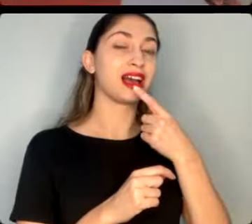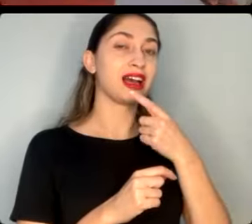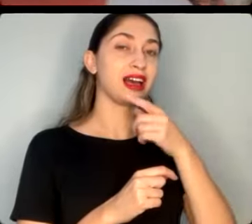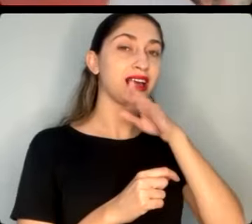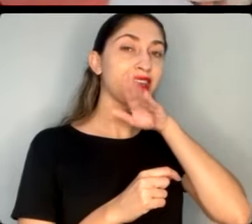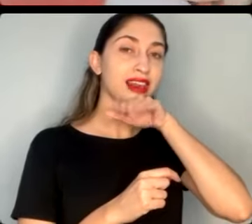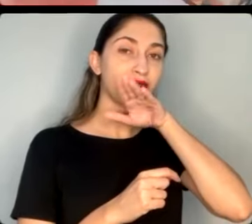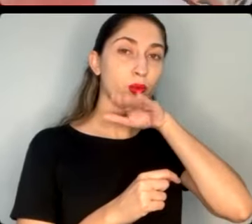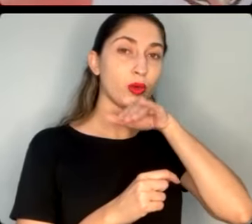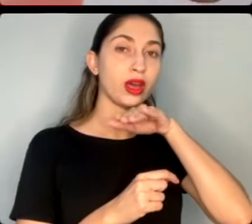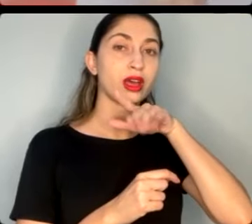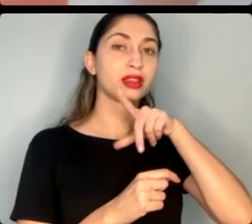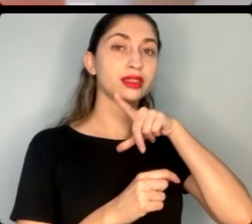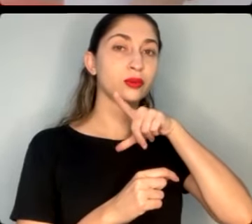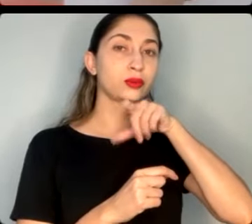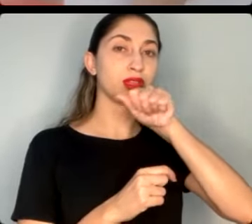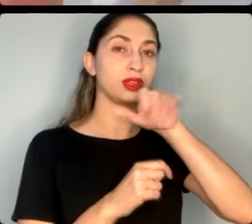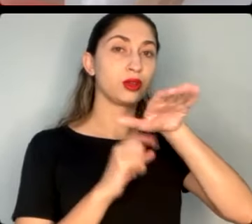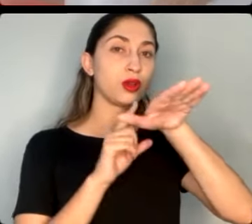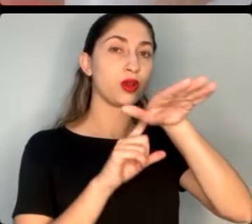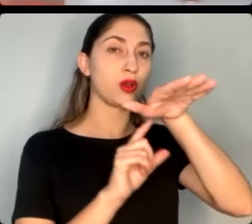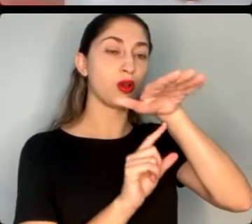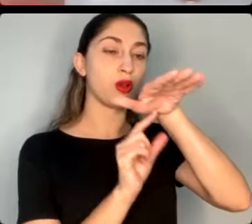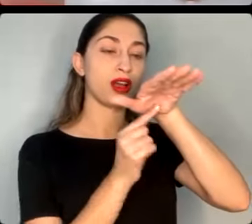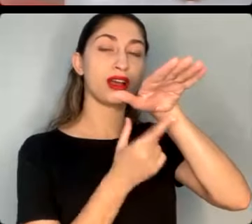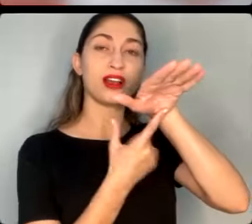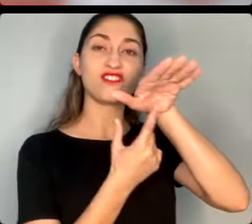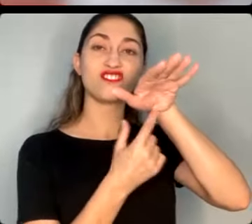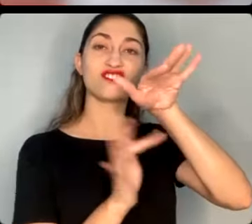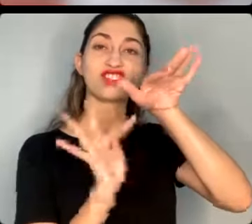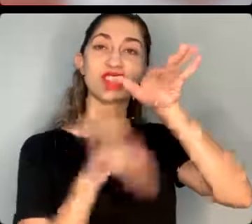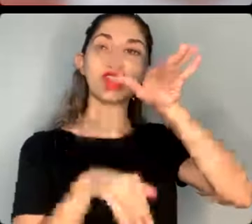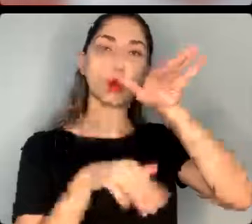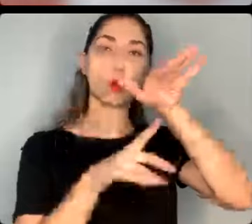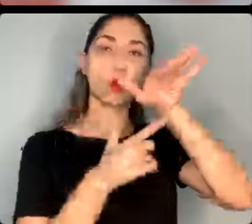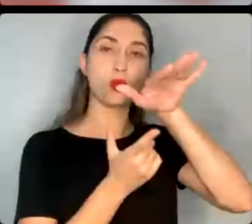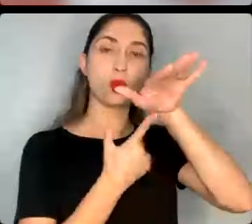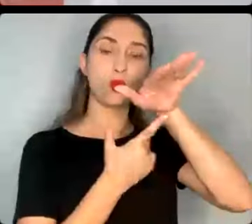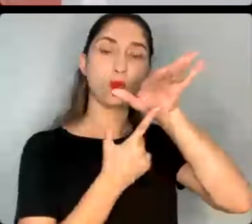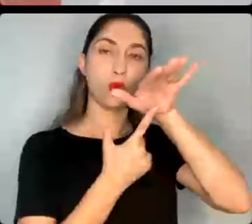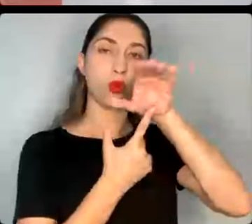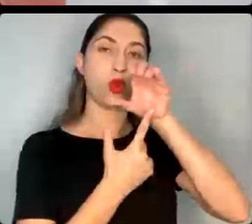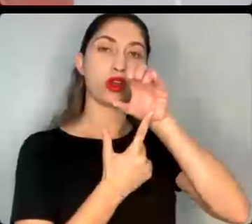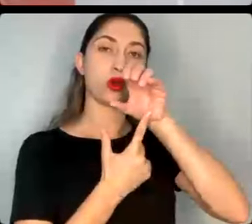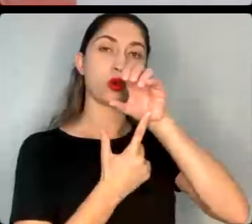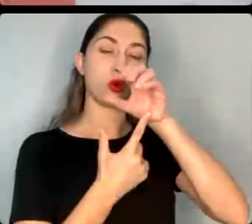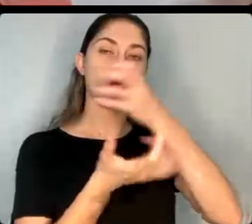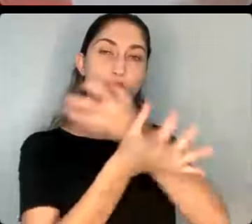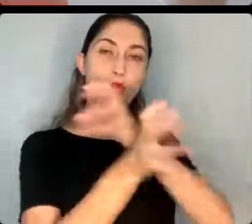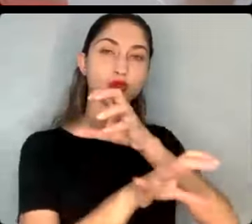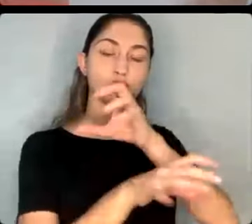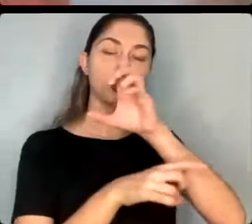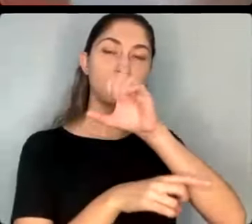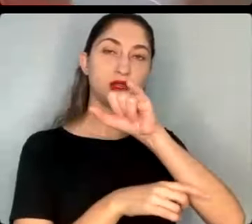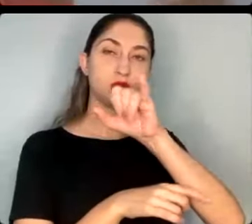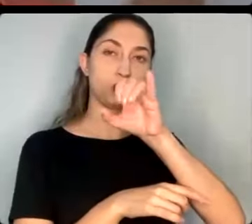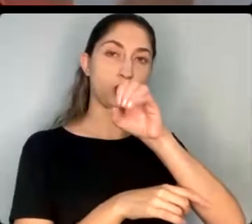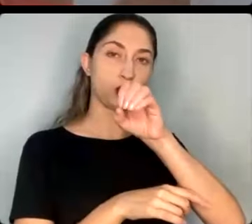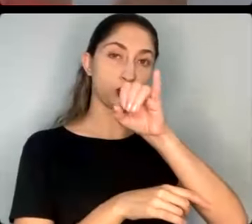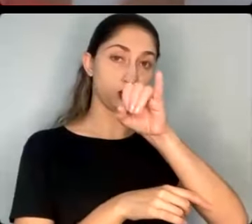segundo terço e o último. E o último, esse ocioide está inserido no último terço da língua. Então, como que você faz